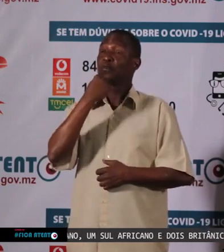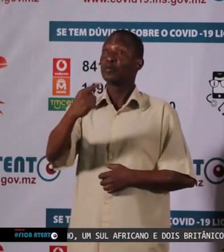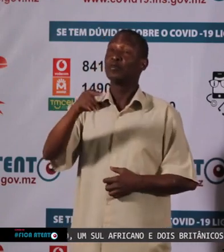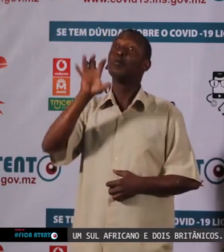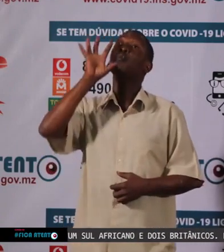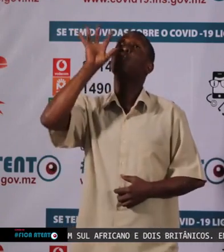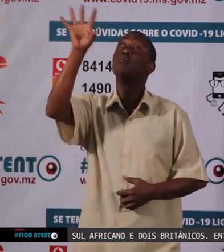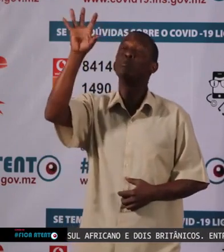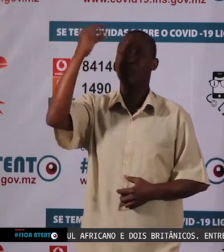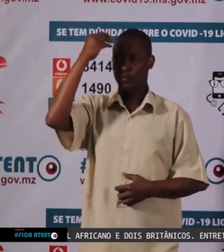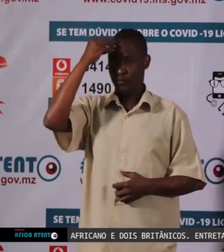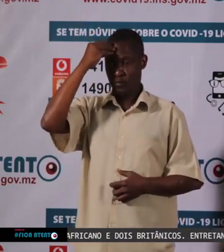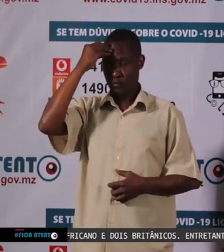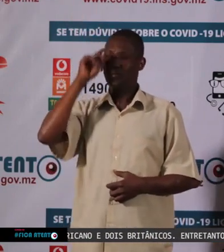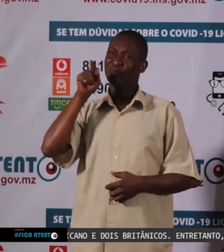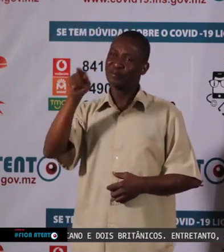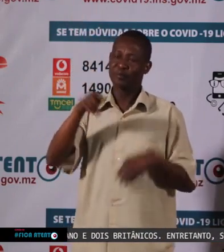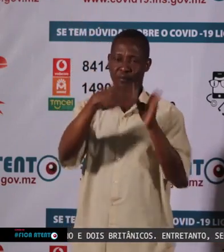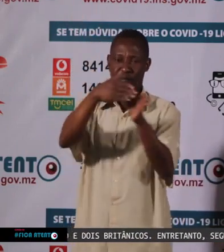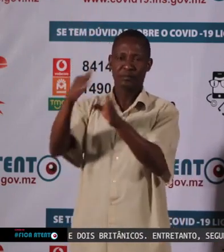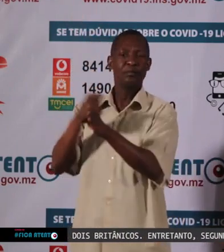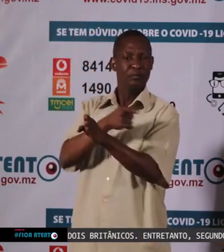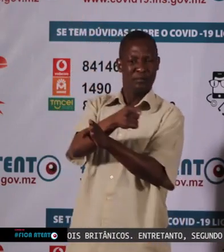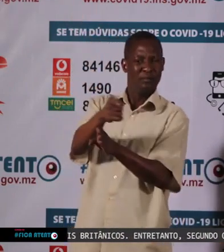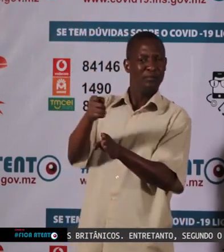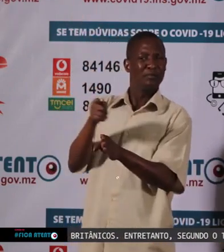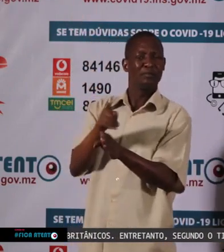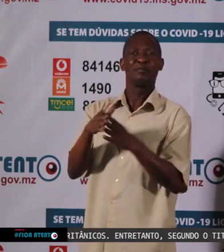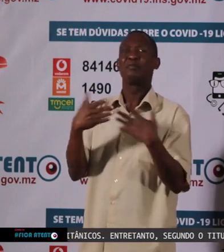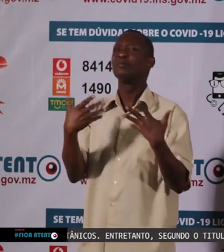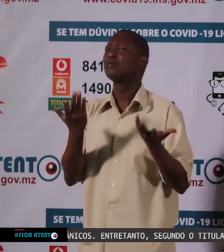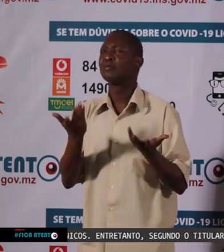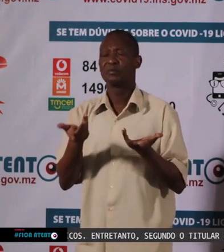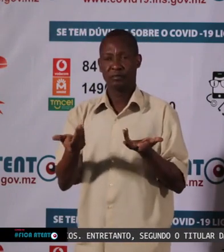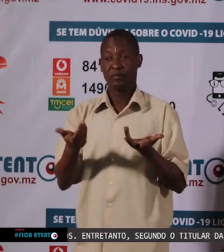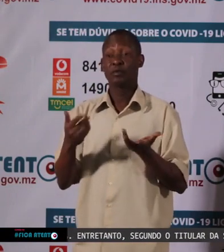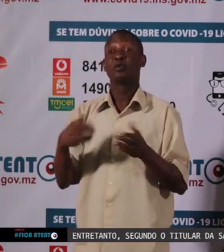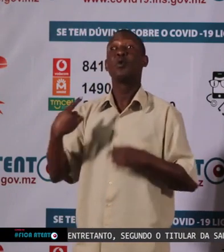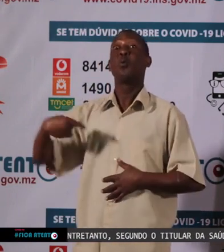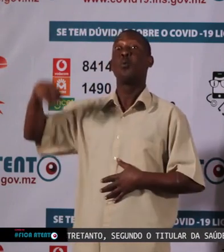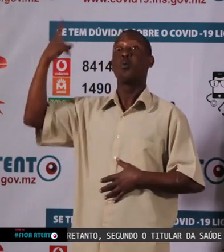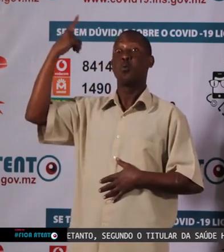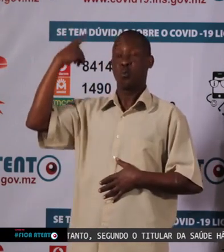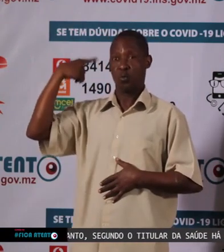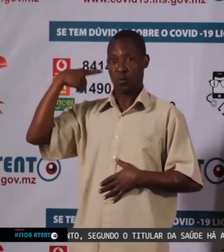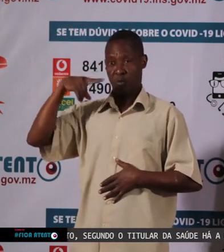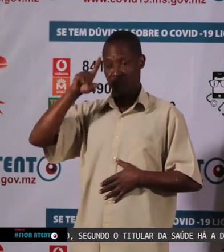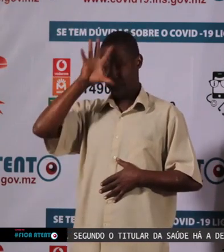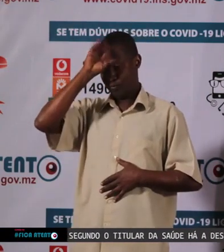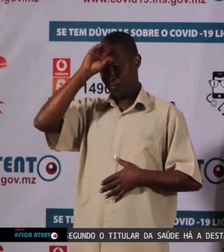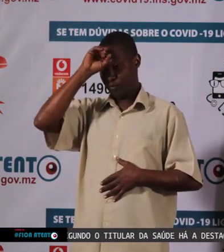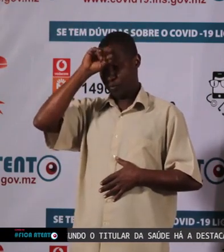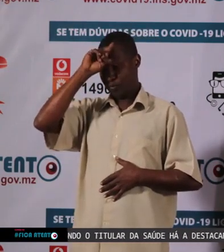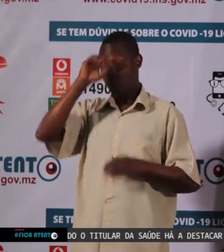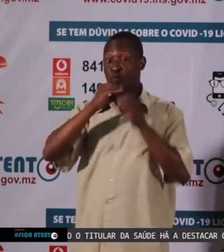Maputo são essencialmente os nossos concidadãos que saíram ontem da África do Sul e deram entrada